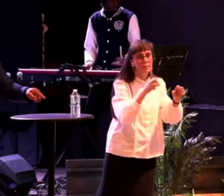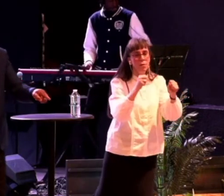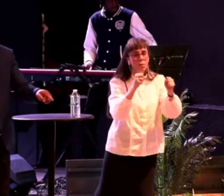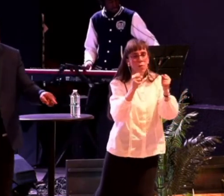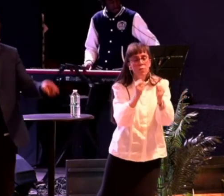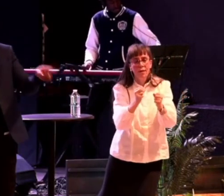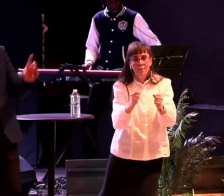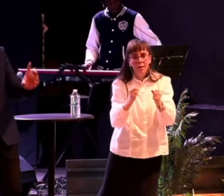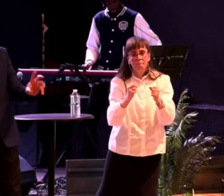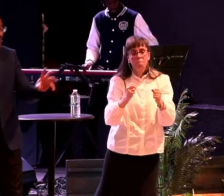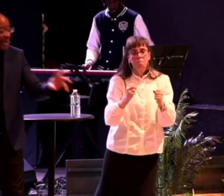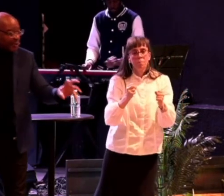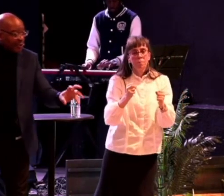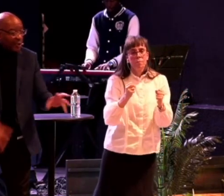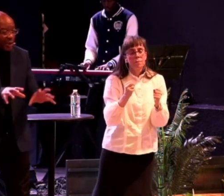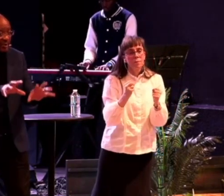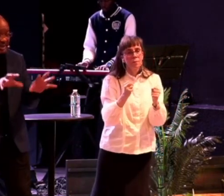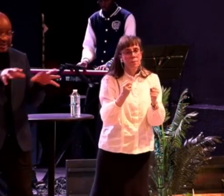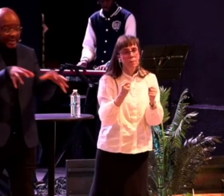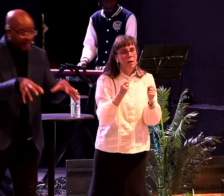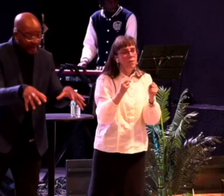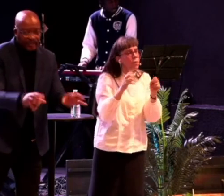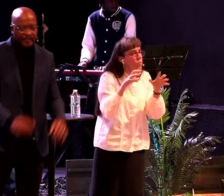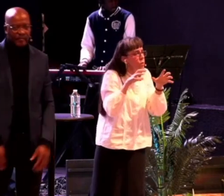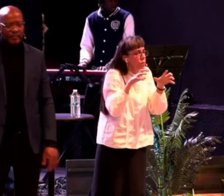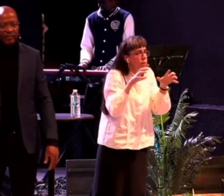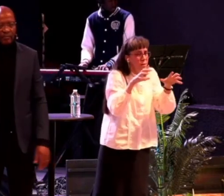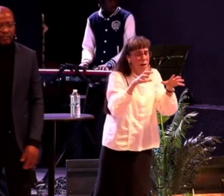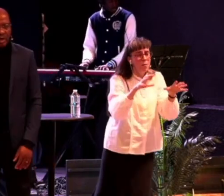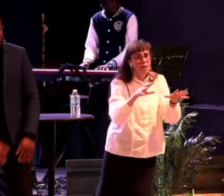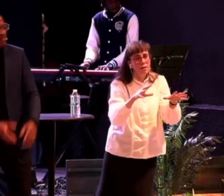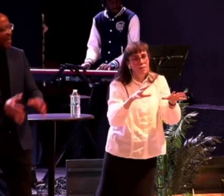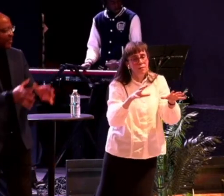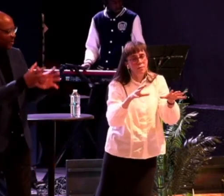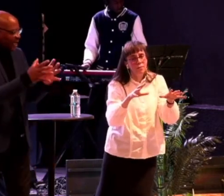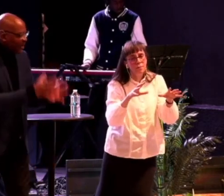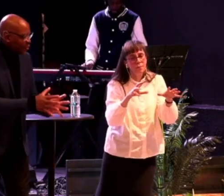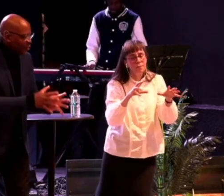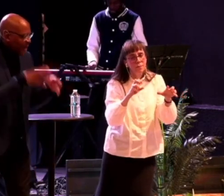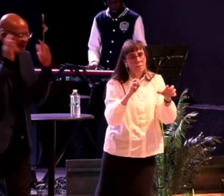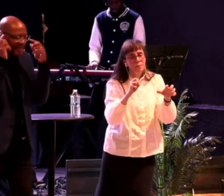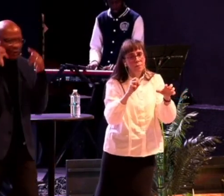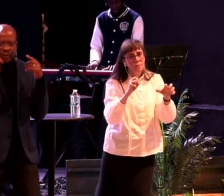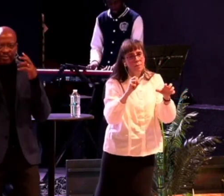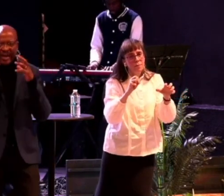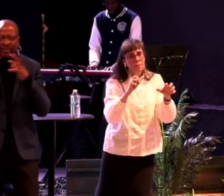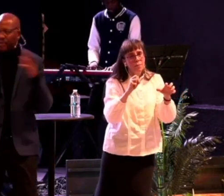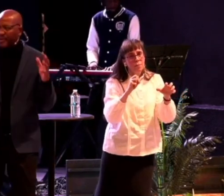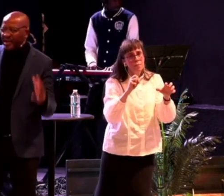brothers and sisters, même quand tu as l'impression que c'est le temps des ténèbres. Even though when you think it's the time of darkness. Même quand tu as l'impression que parfois, mais